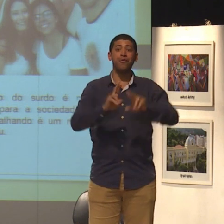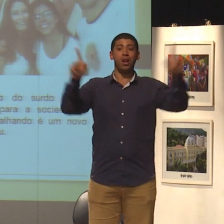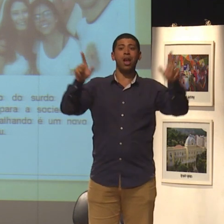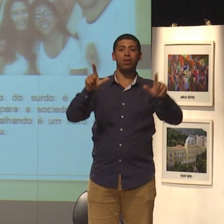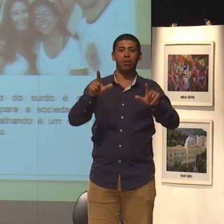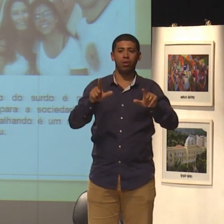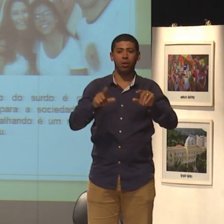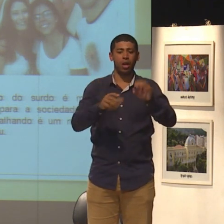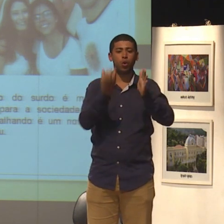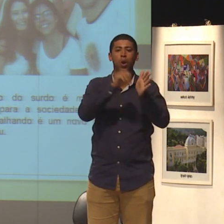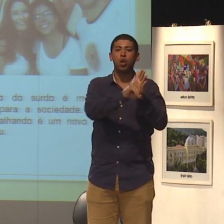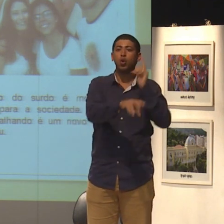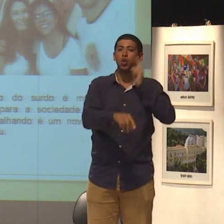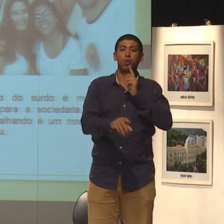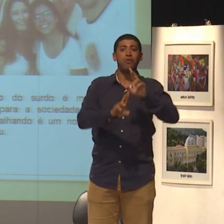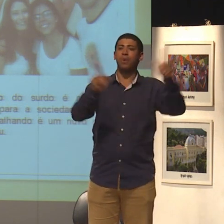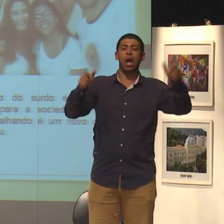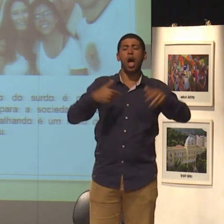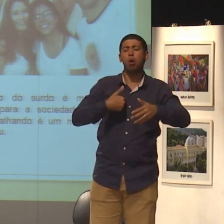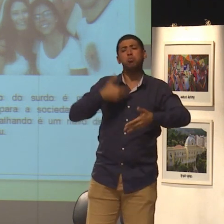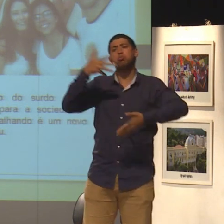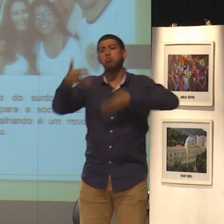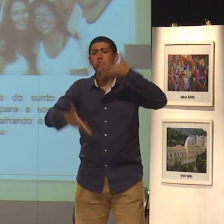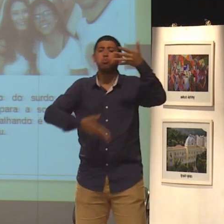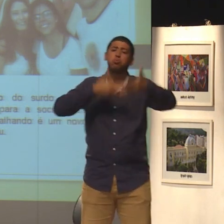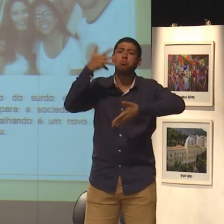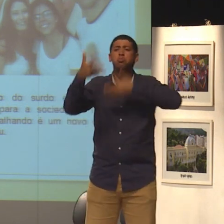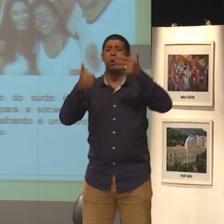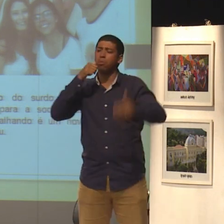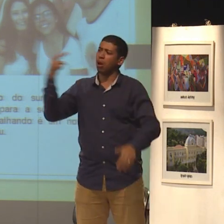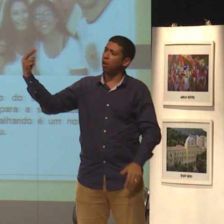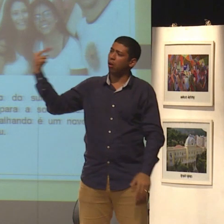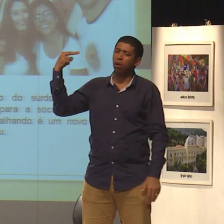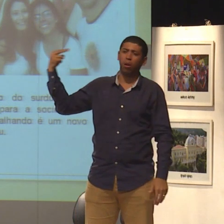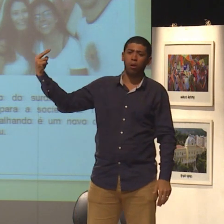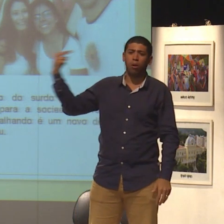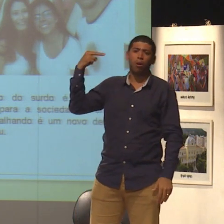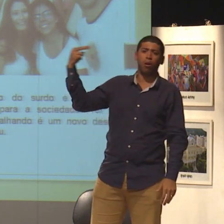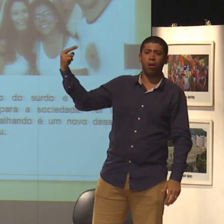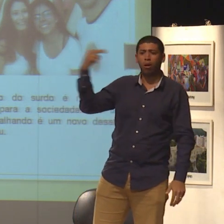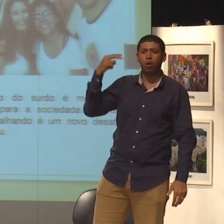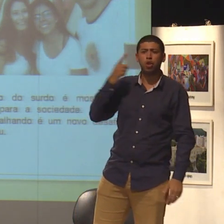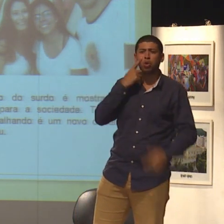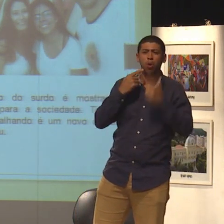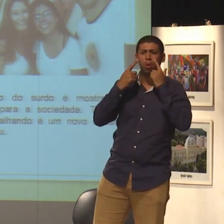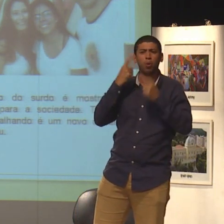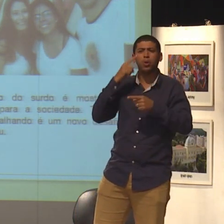muito. Porque era uma coisa diferente, assim, um educador surdo, e ela ficou olhando para ele